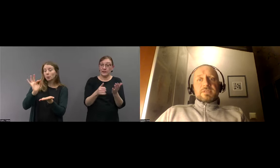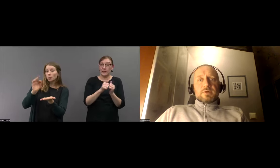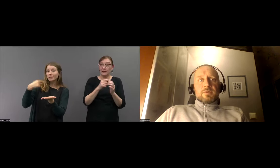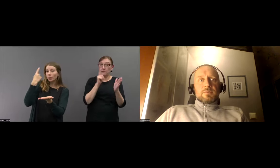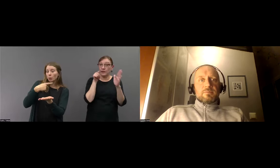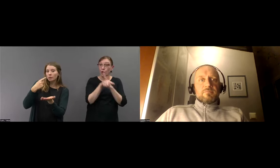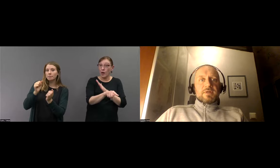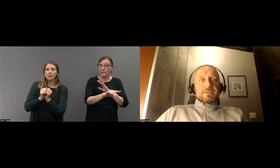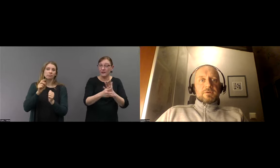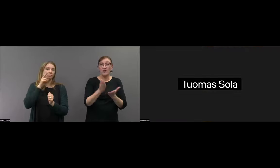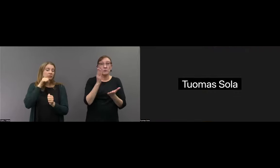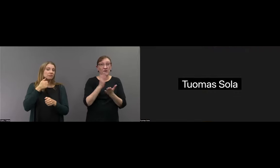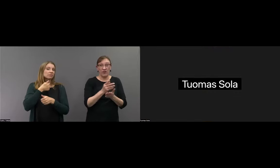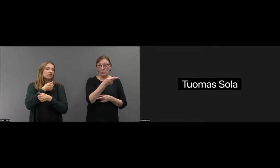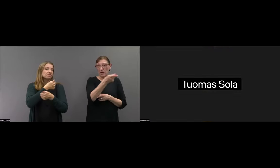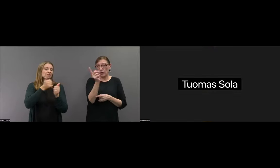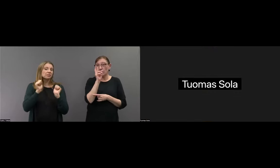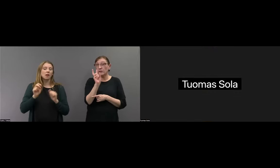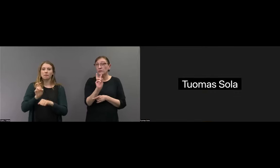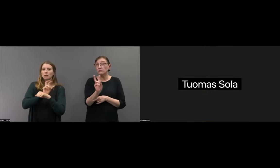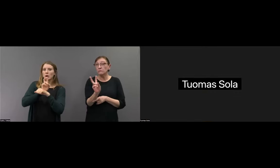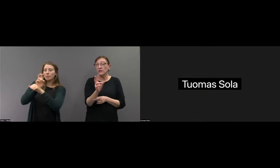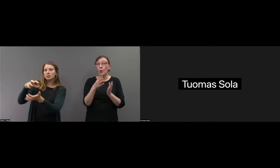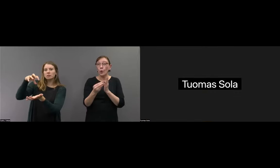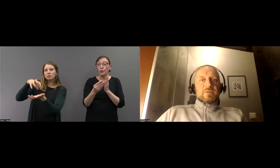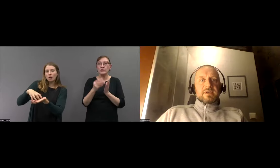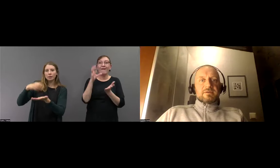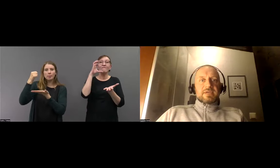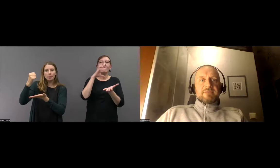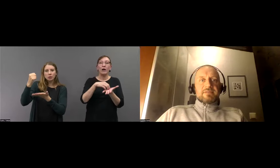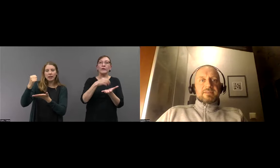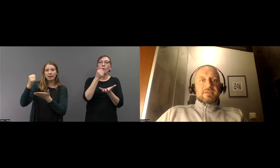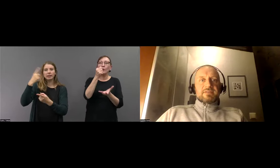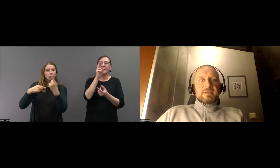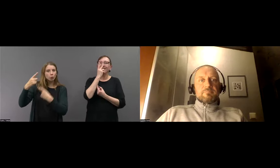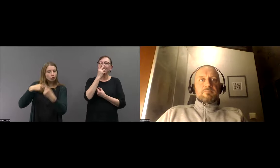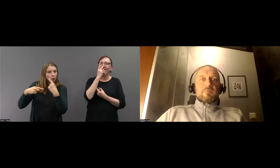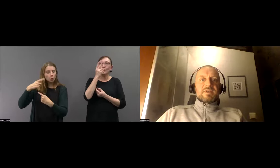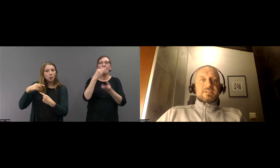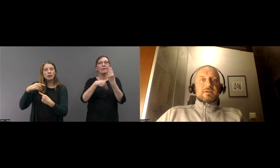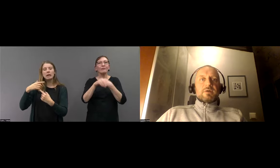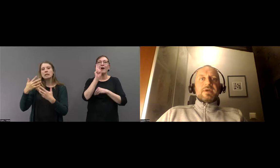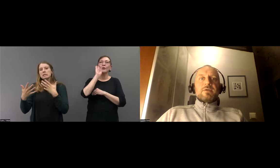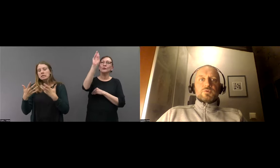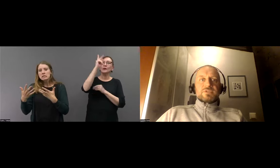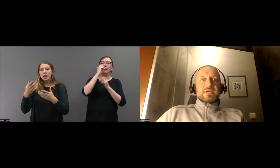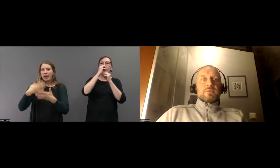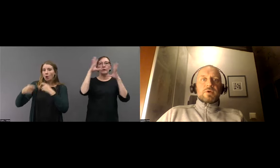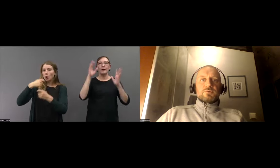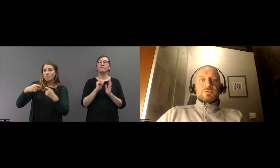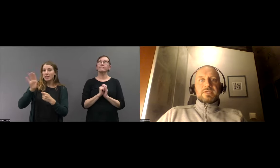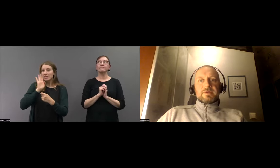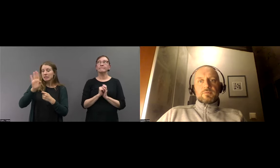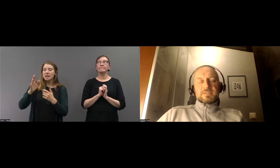varmaan seurannut valtion budjettinäkymiä ja talousnäkymiä, ja eiväthän ne varsinaisesti kauhean ruusuisia niin